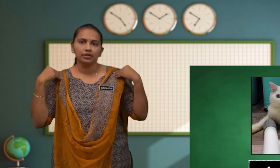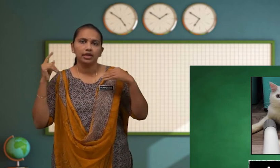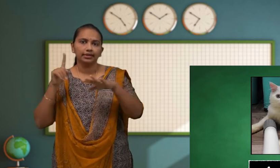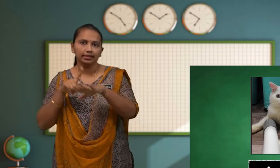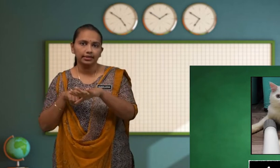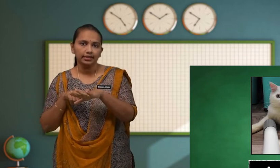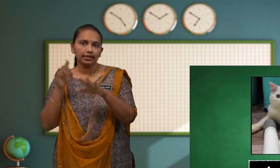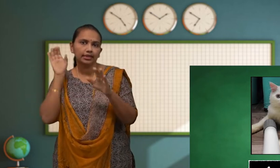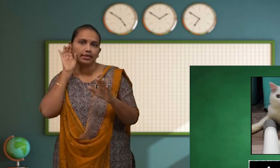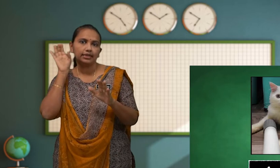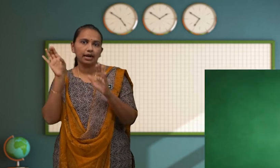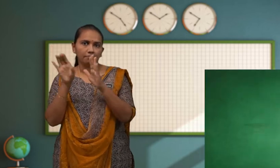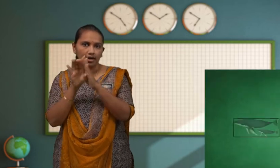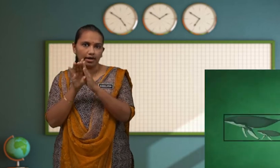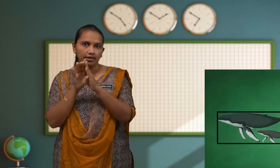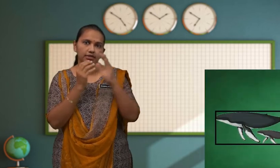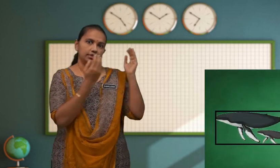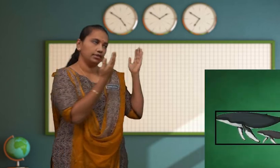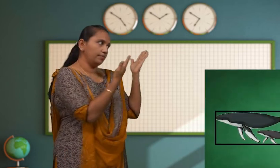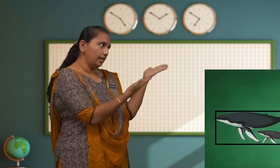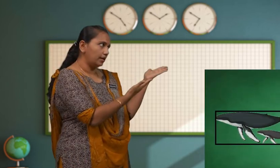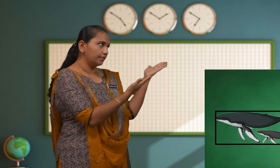Di Gambar Sebelah